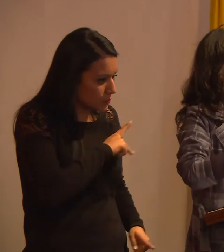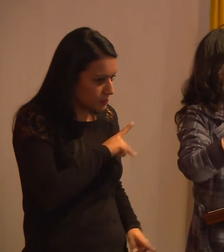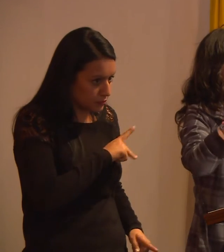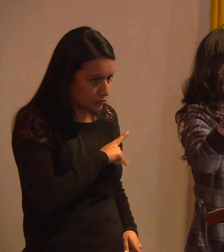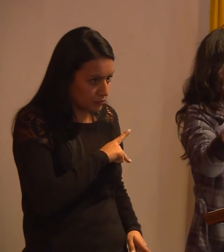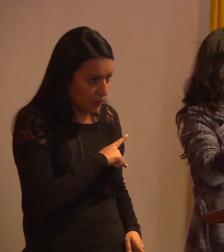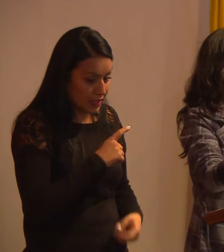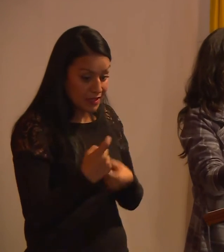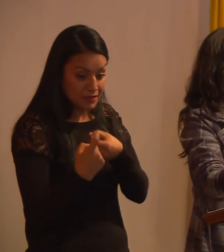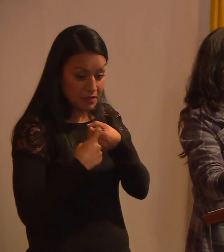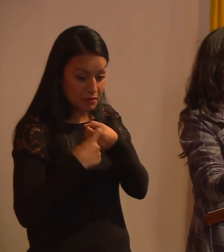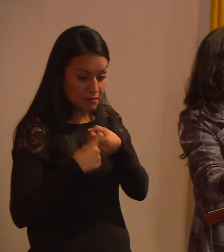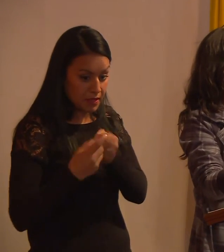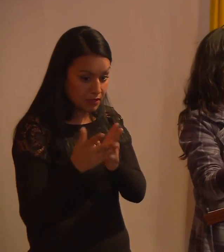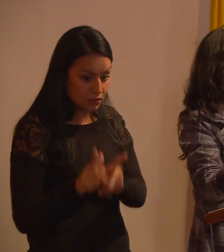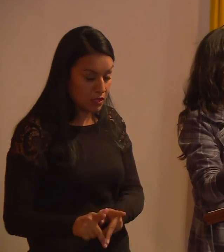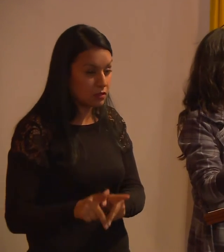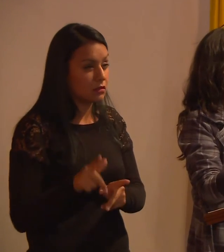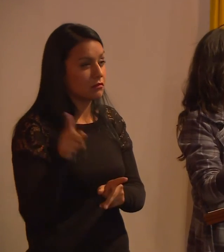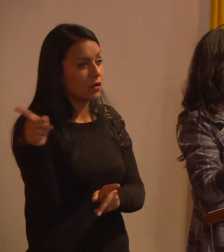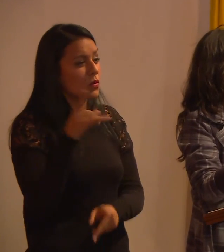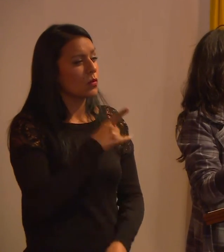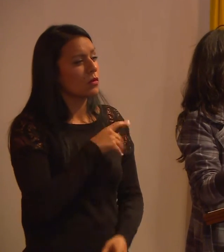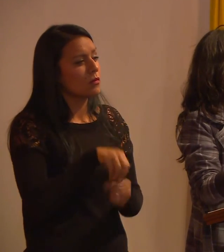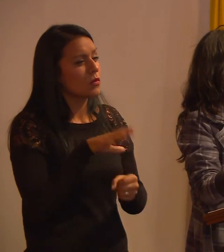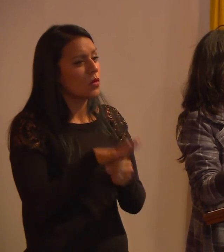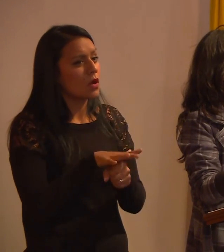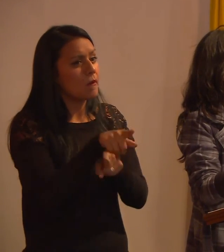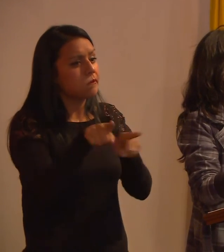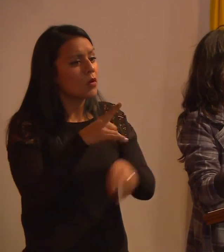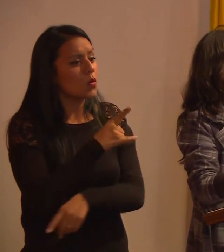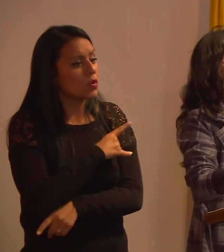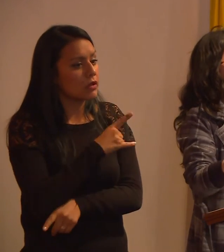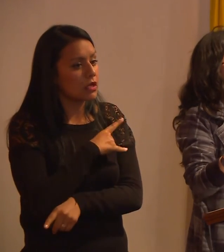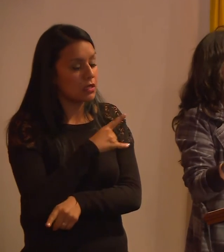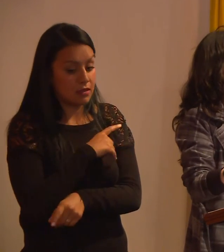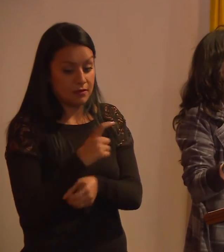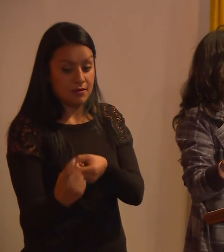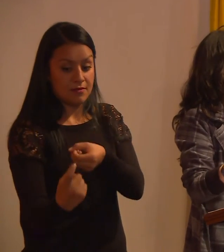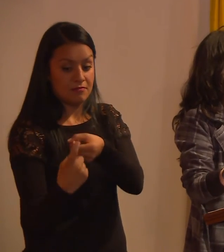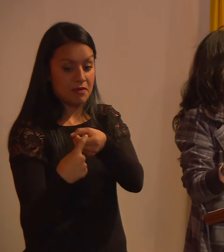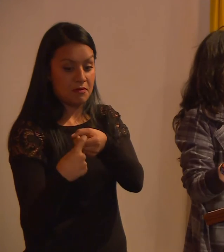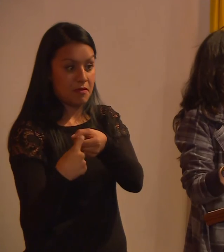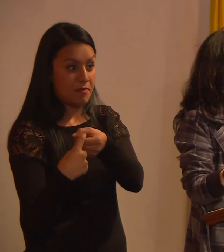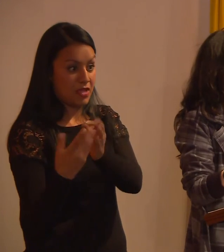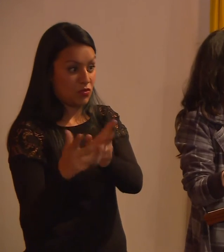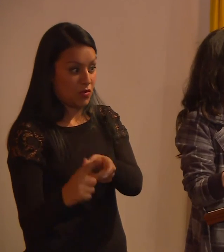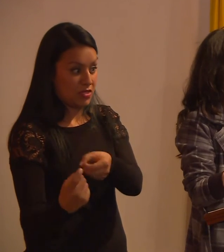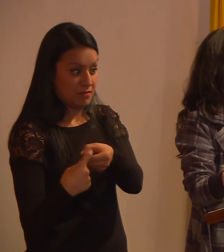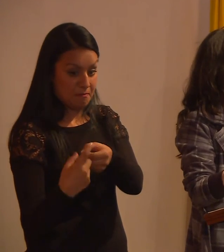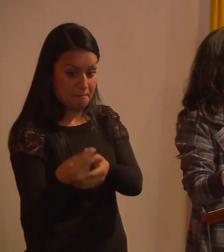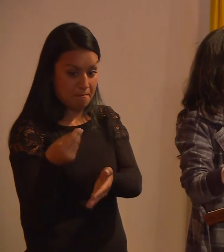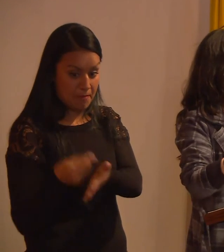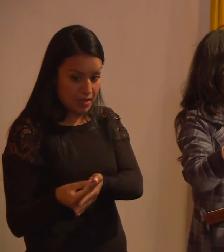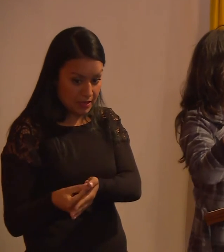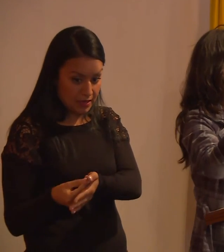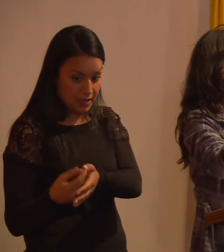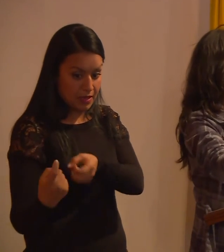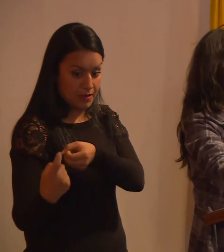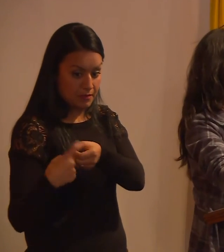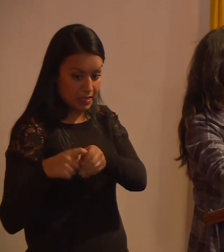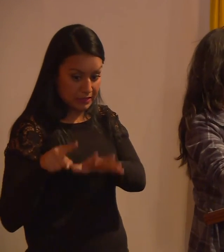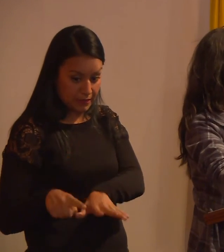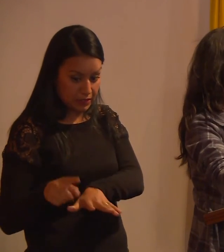las matrículas en otras universidades públicas, vamos a encontrar que hay universidades que han transferido hasta el 54% del costo a